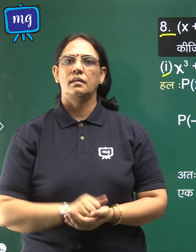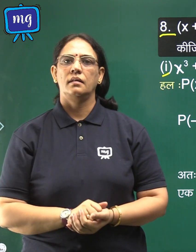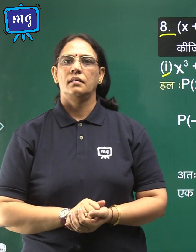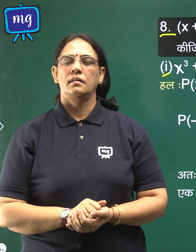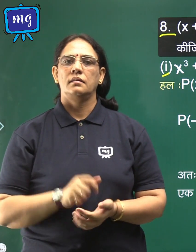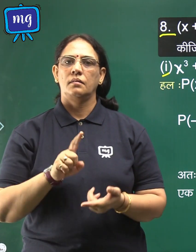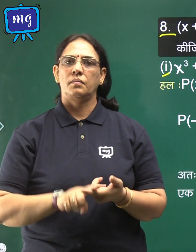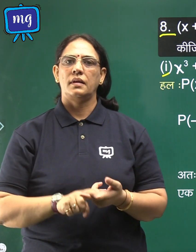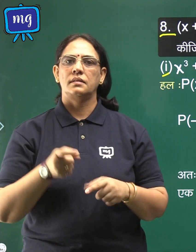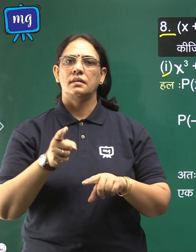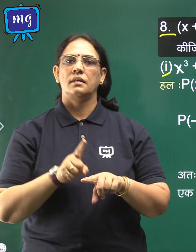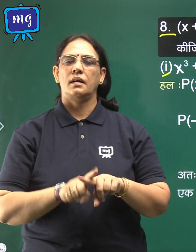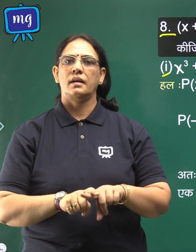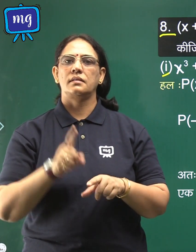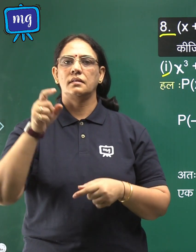प्लस एक्स